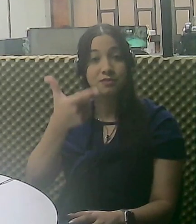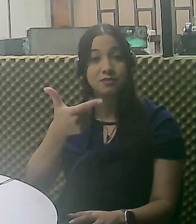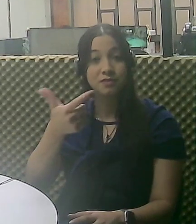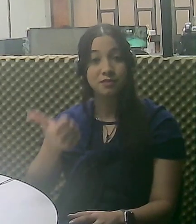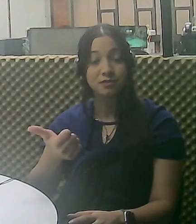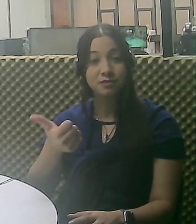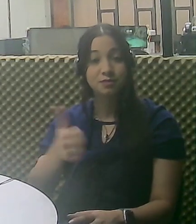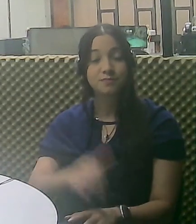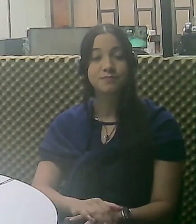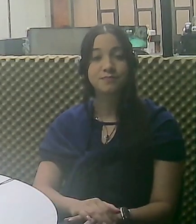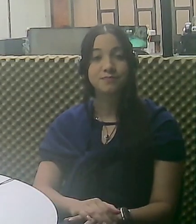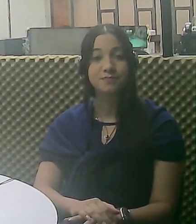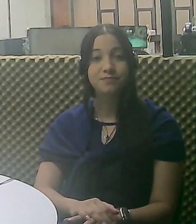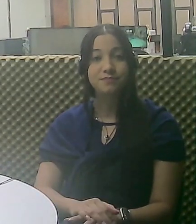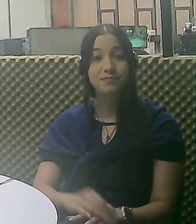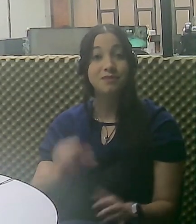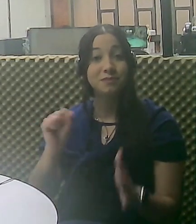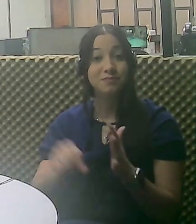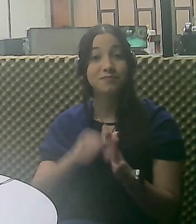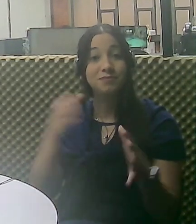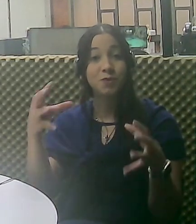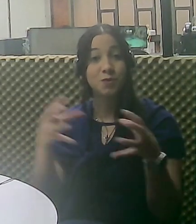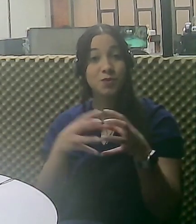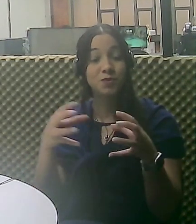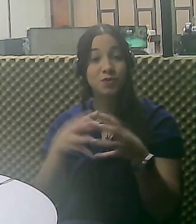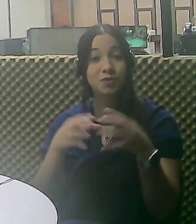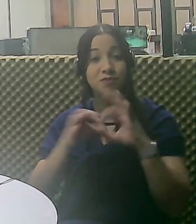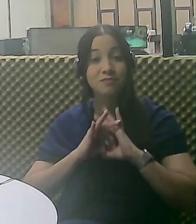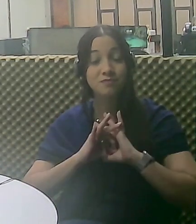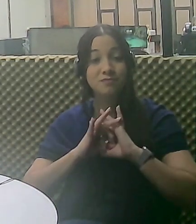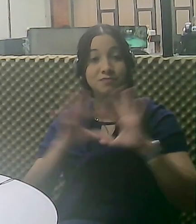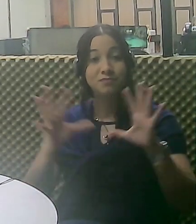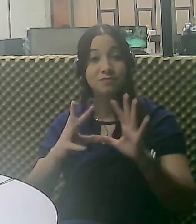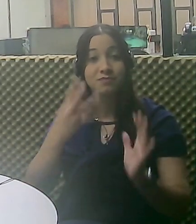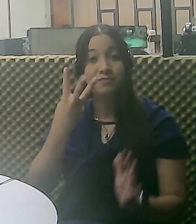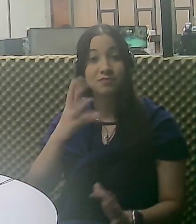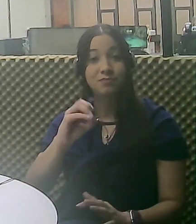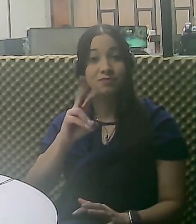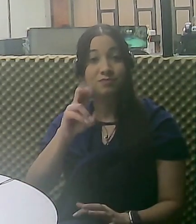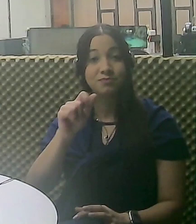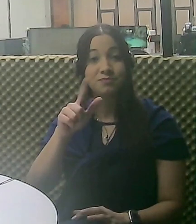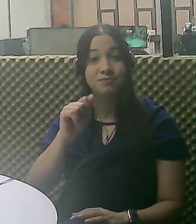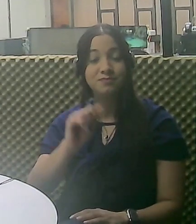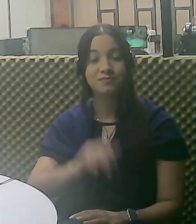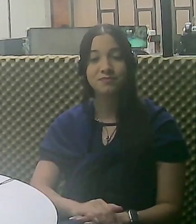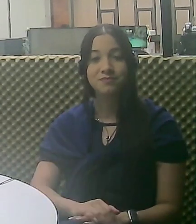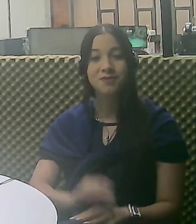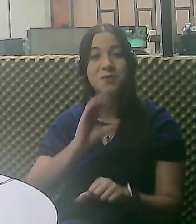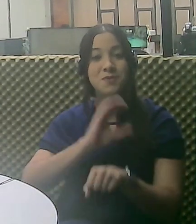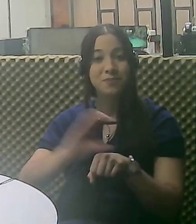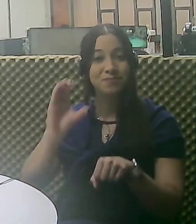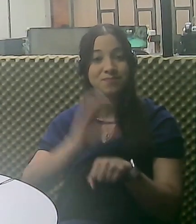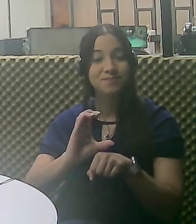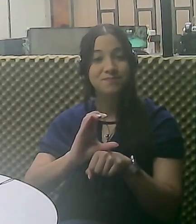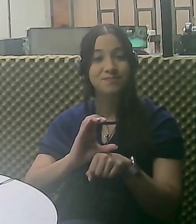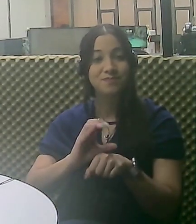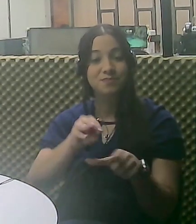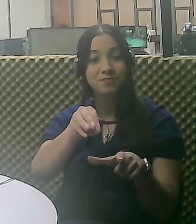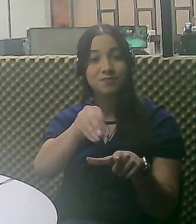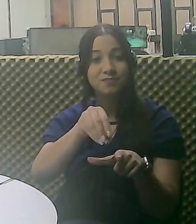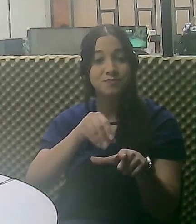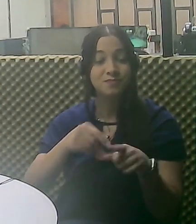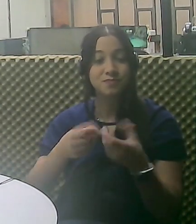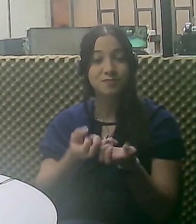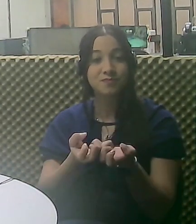3218-0321. Para essa, que é a primeira turma, foram disponibilizadas 30 vagas. O minicurso de produção de